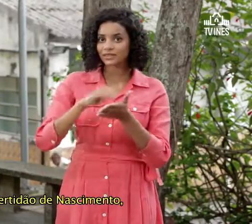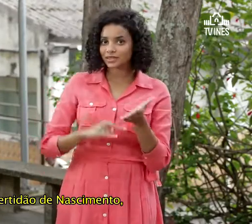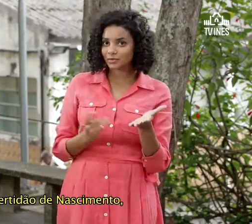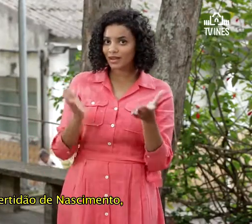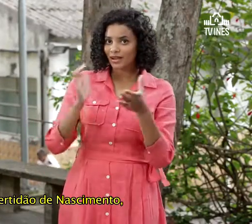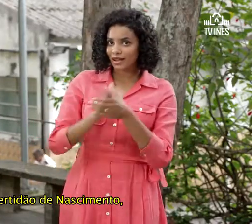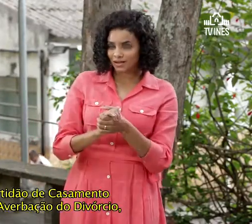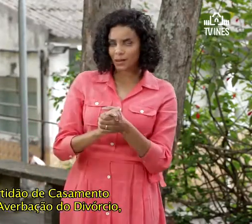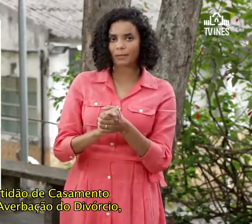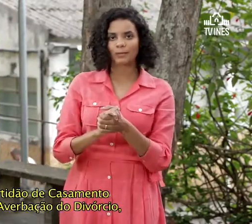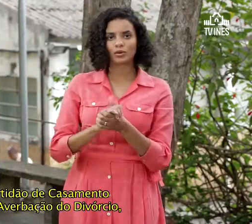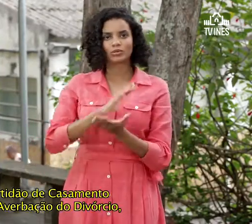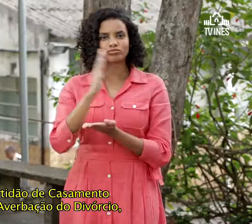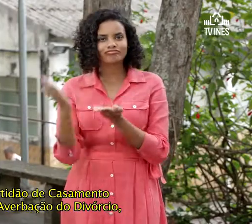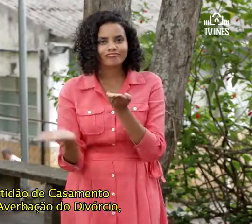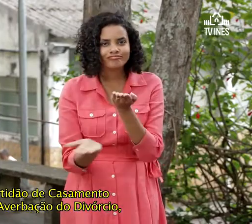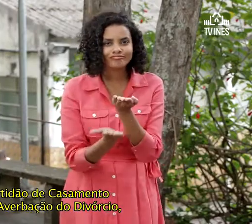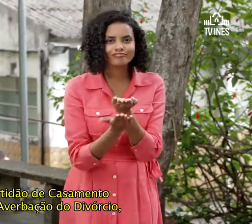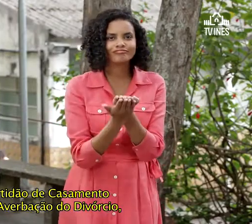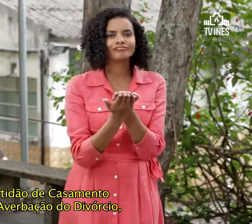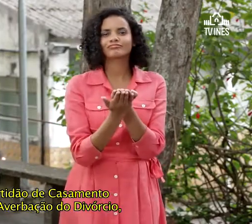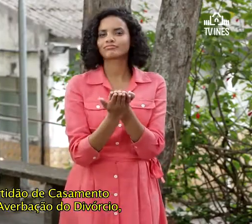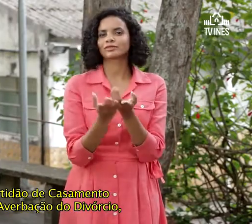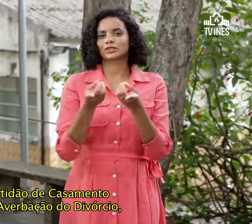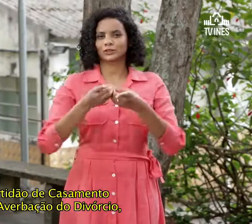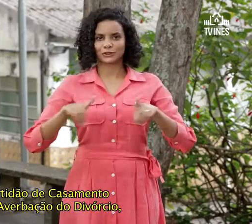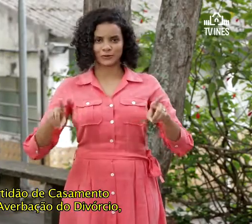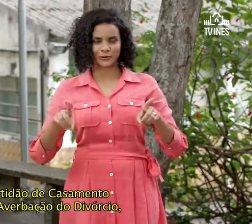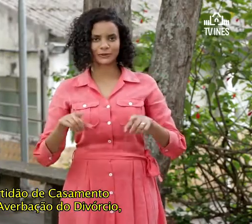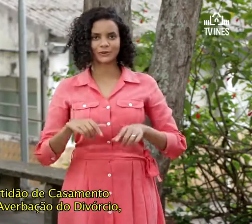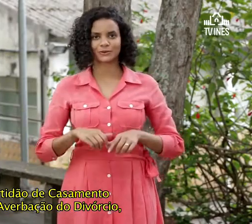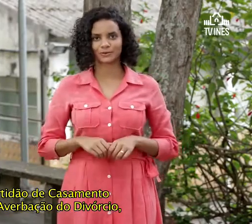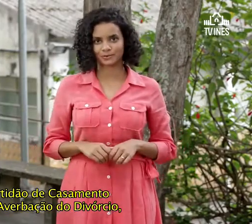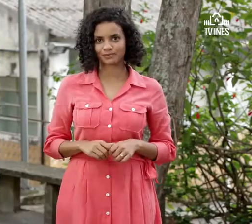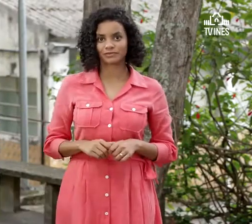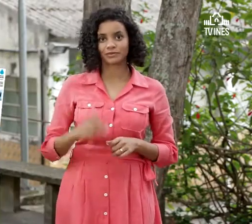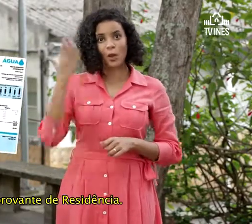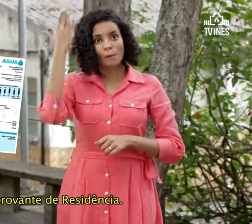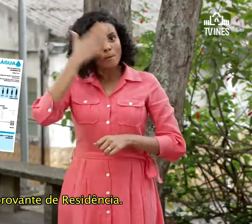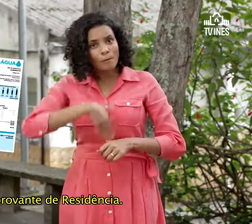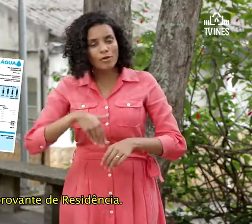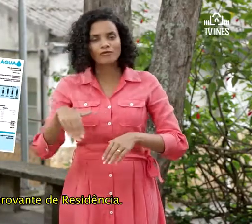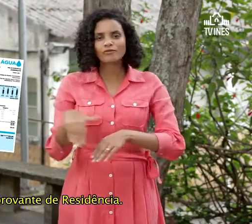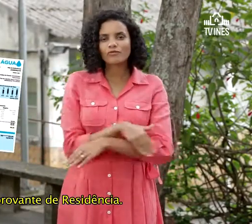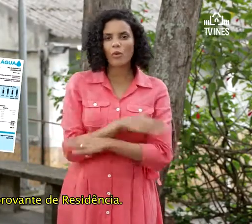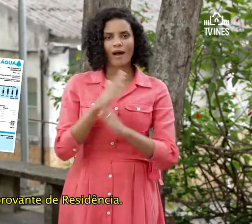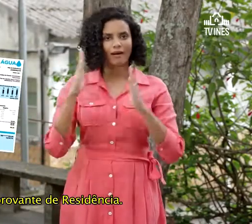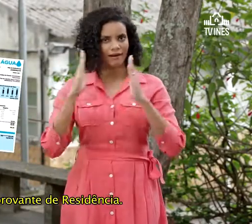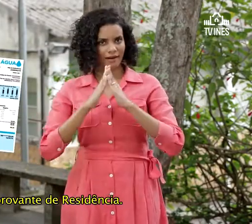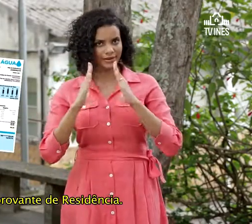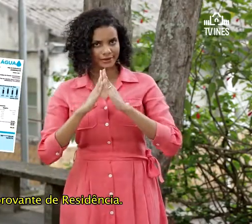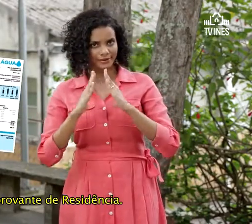nascimento, certidão de casamento com a verbação do divórcio, comprovante de residência.